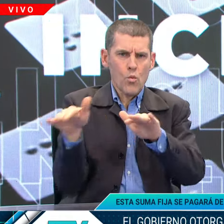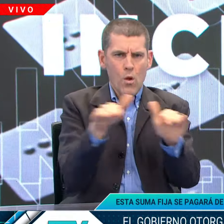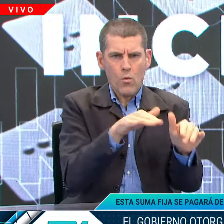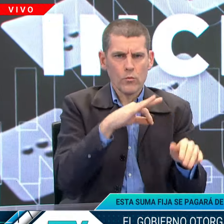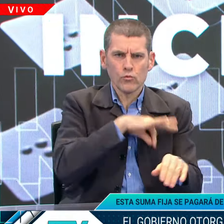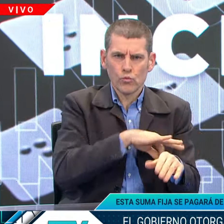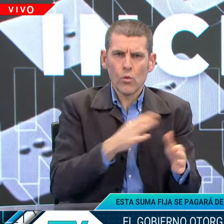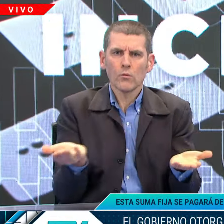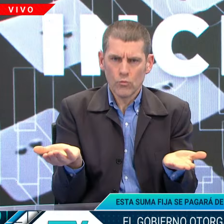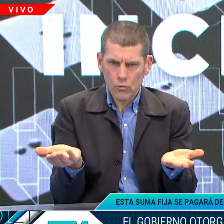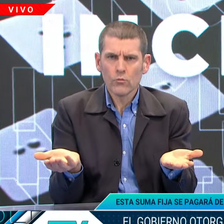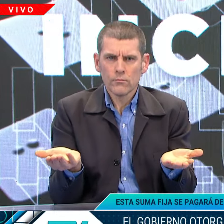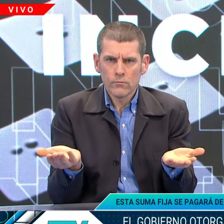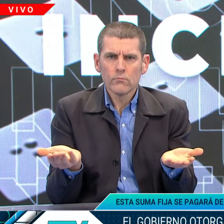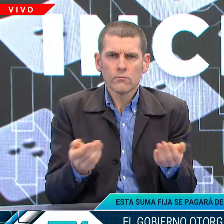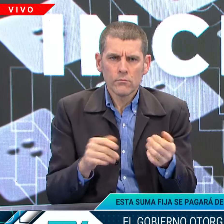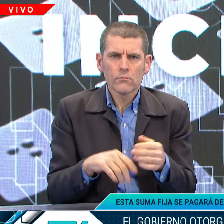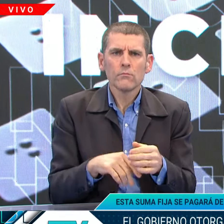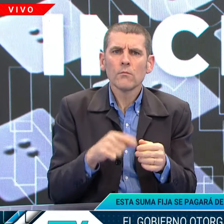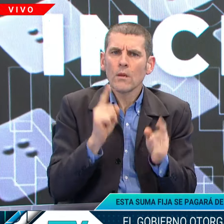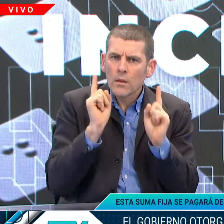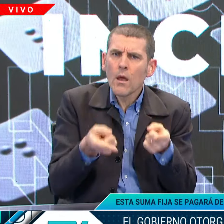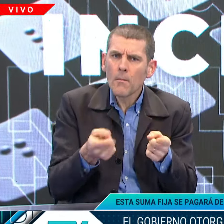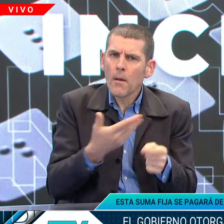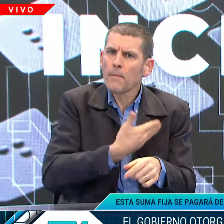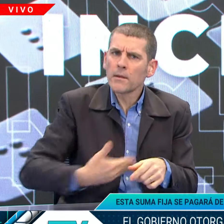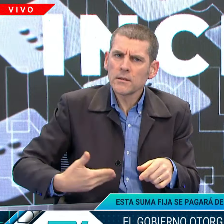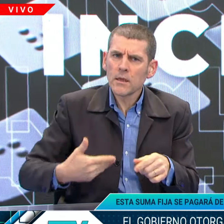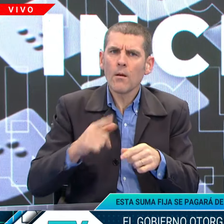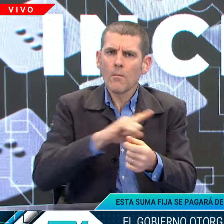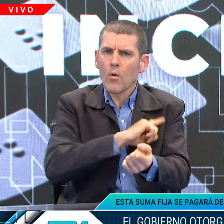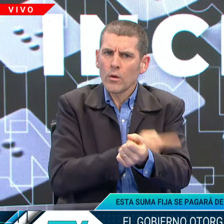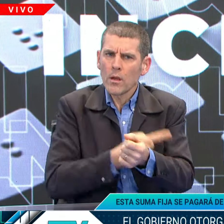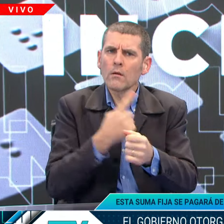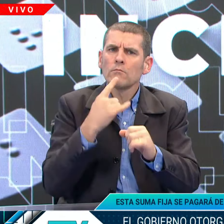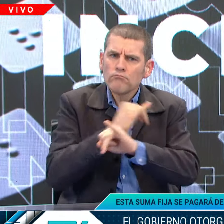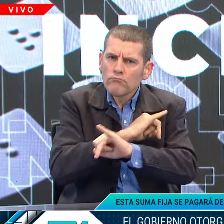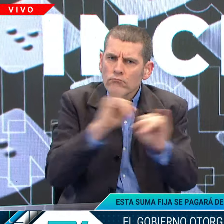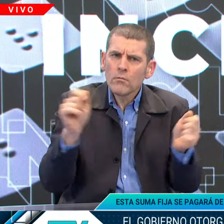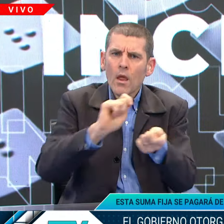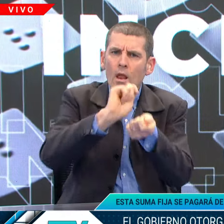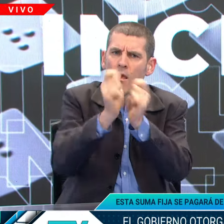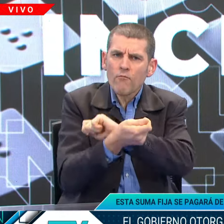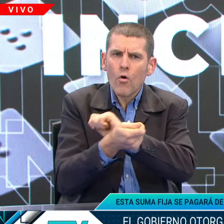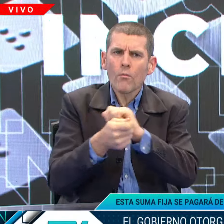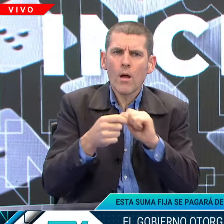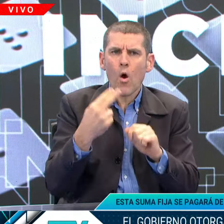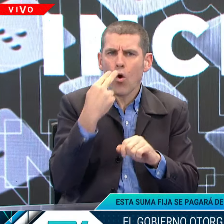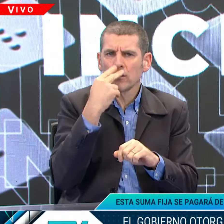Además, el Ejecutivo ha modificado la ley número 11